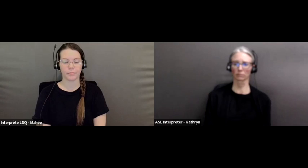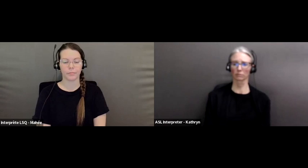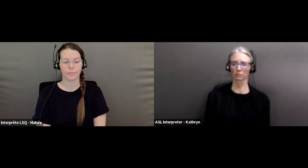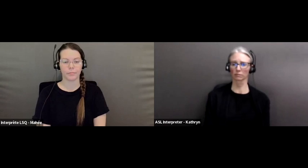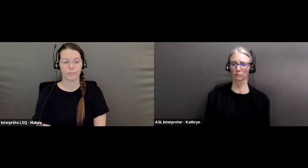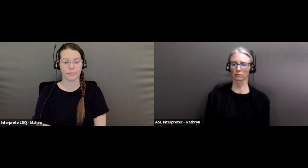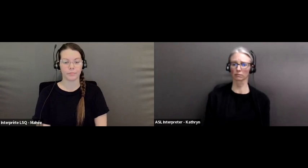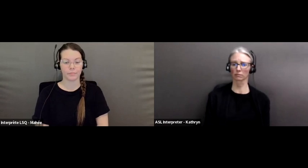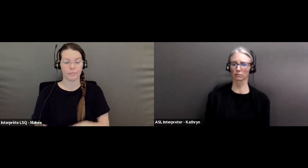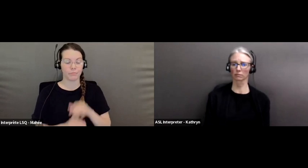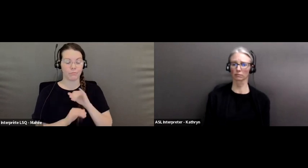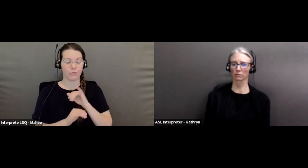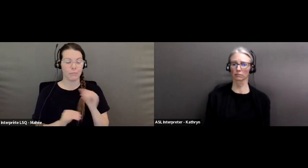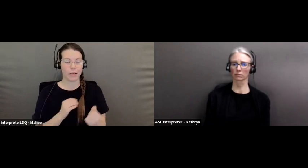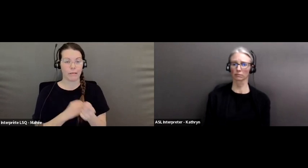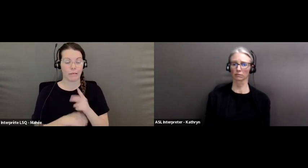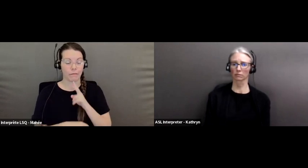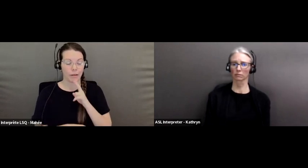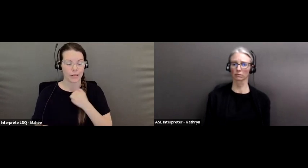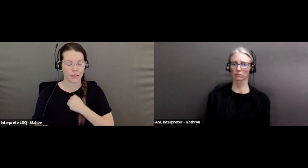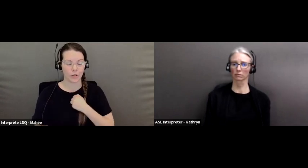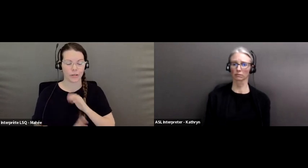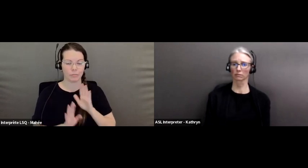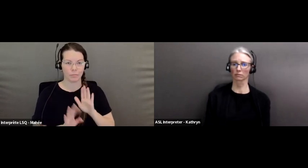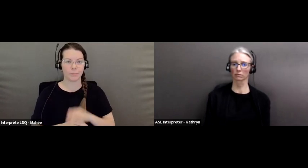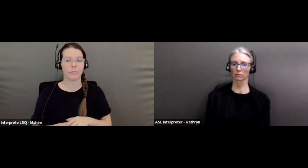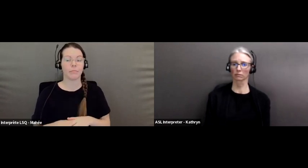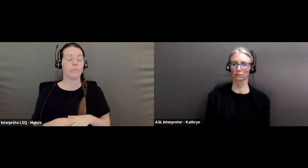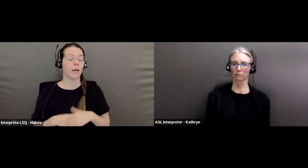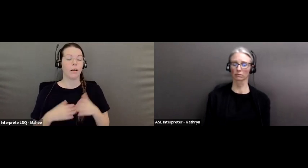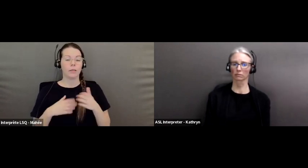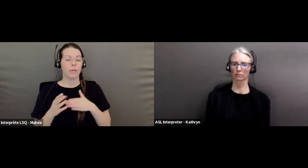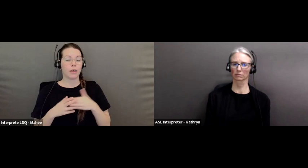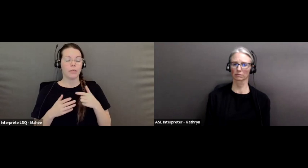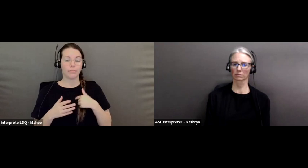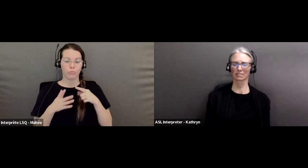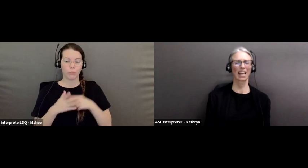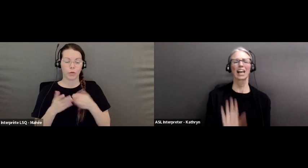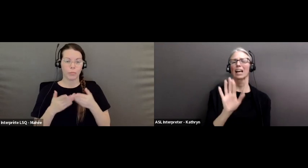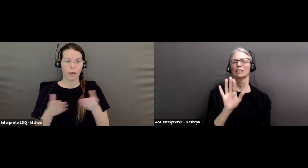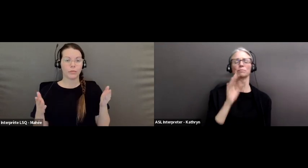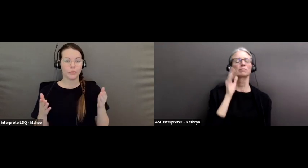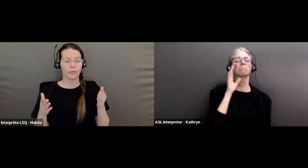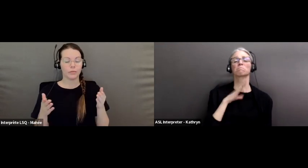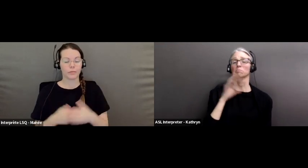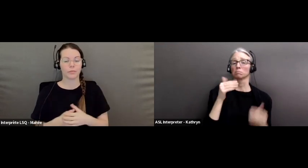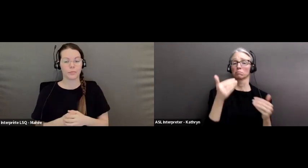N'est jamais arrivé comme ça. Je suis vraiment désolée. Je vais commencer, puis ensuite, je vais mettre...